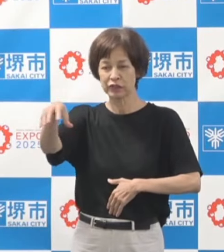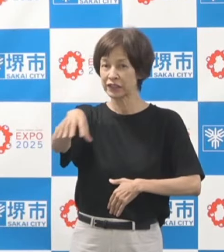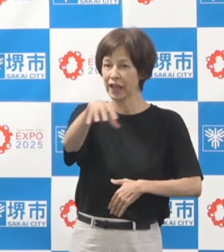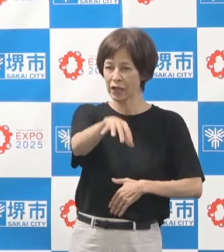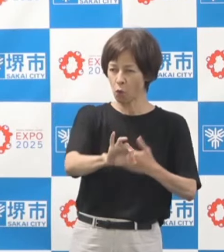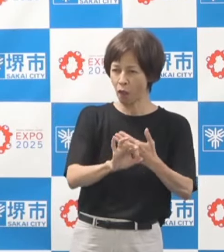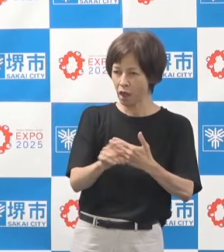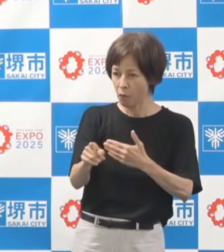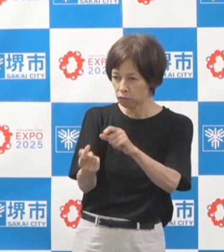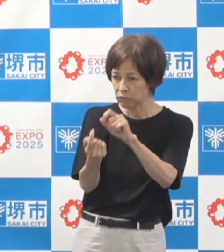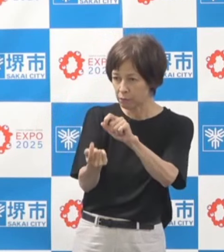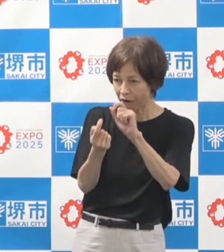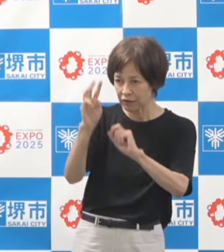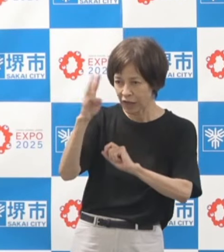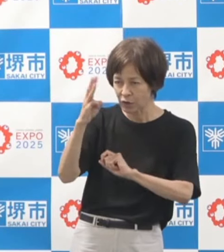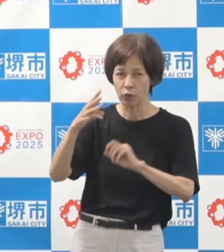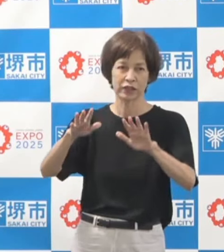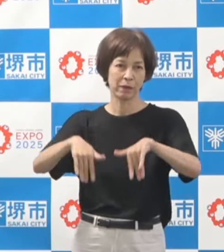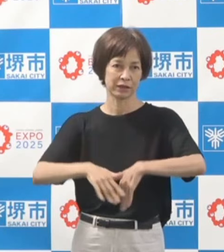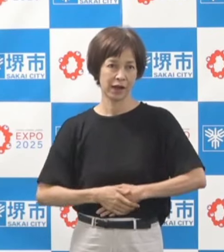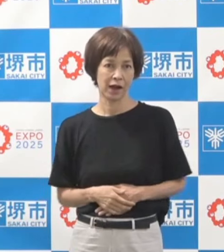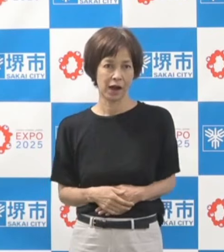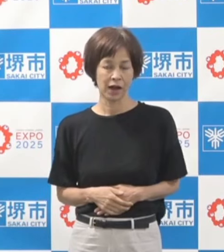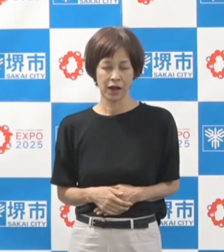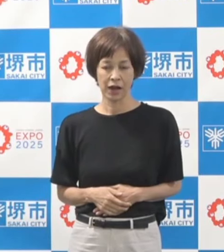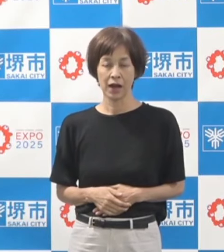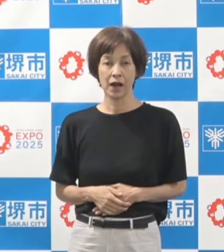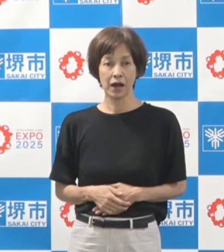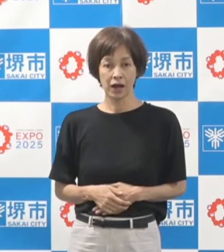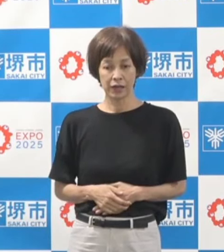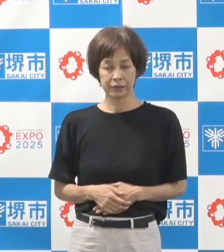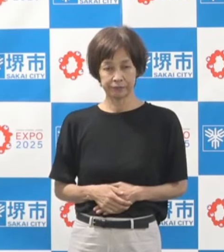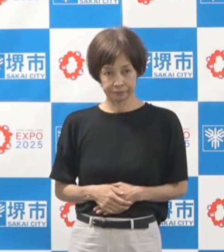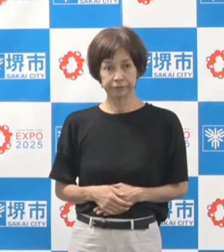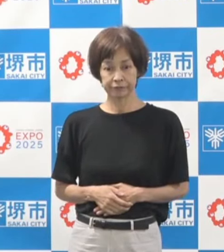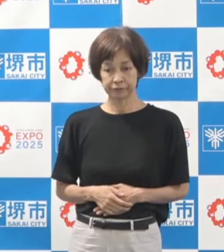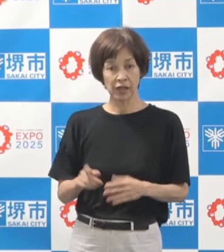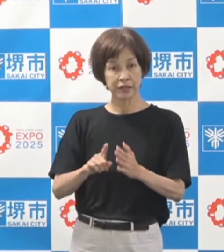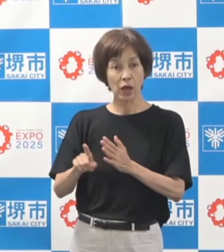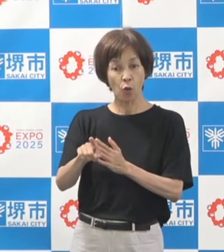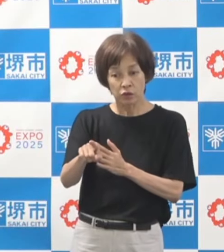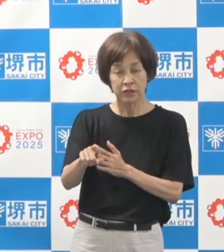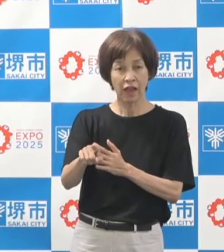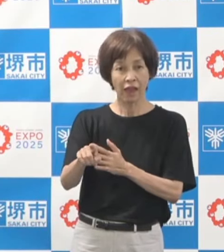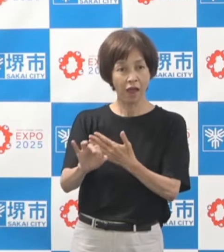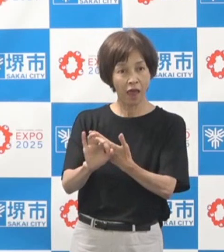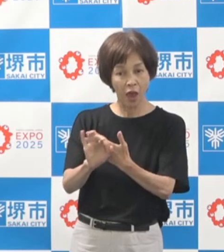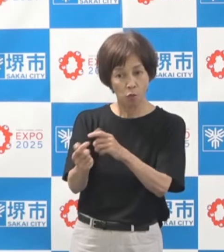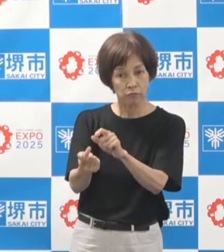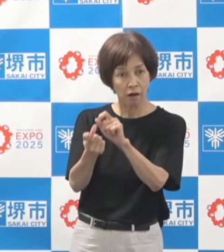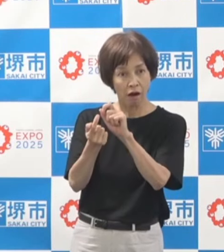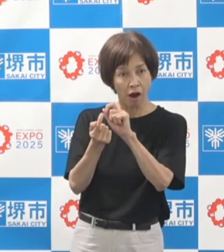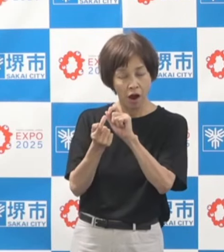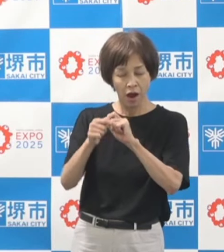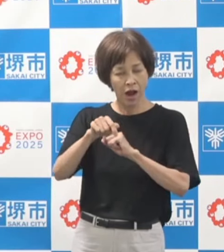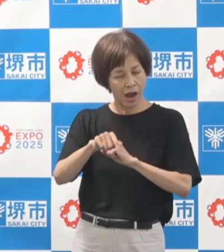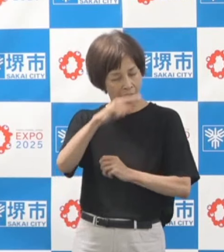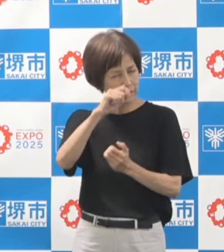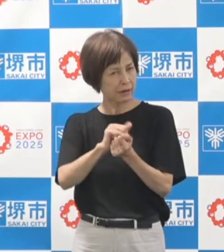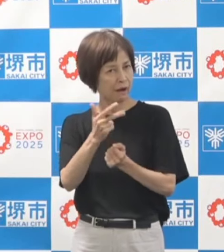も参考にいたしました。その先行して導入している事例をもとに、堺市でこれぐら